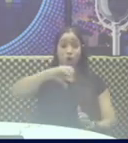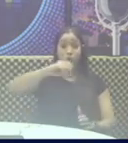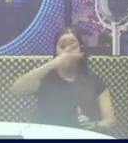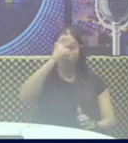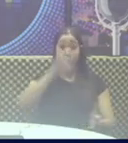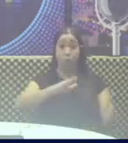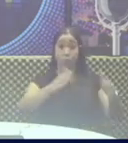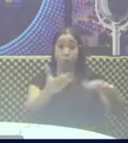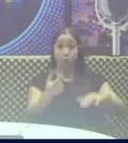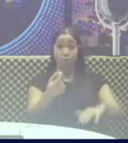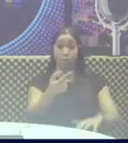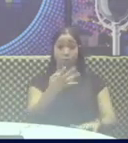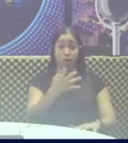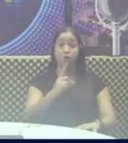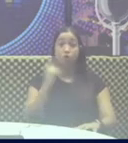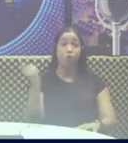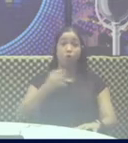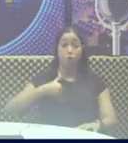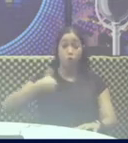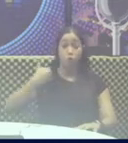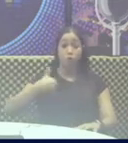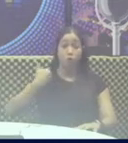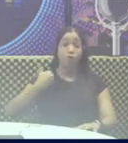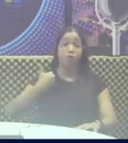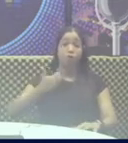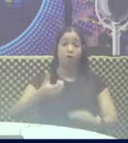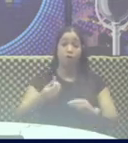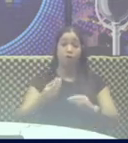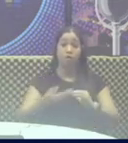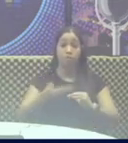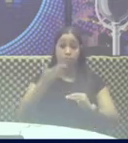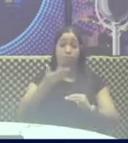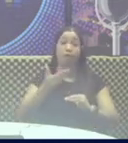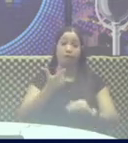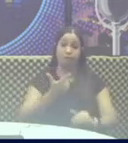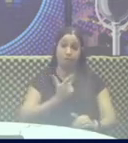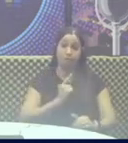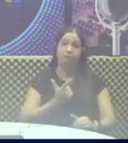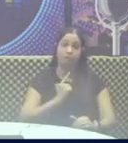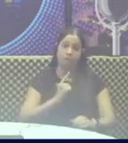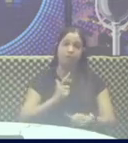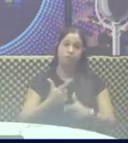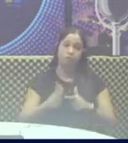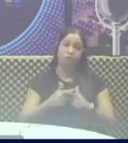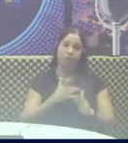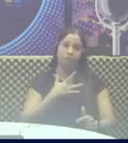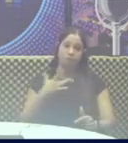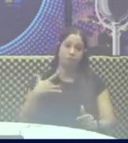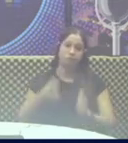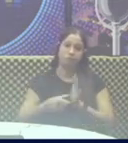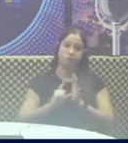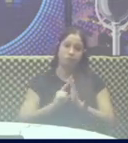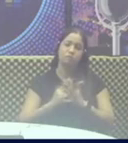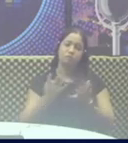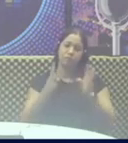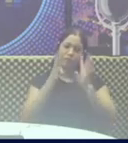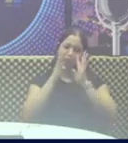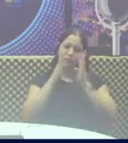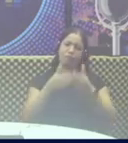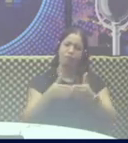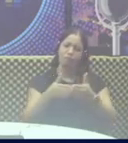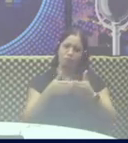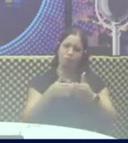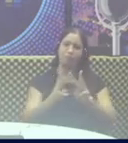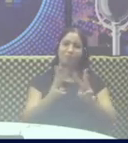óbitos, sendo que todos estavam acima dessa faixa etária e apresentavam comorbidades. Então, fiquem atentos.